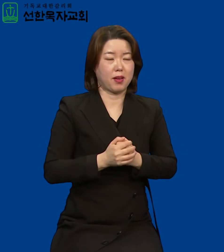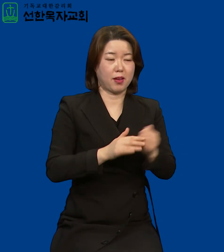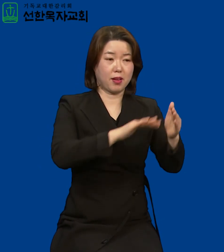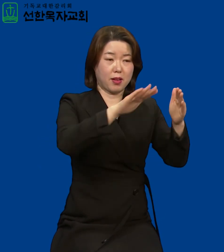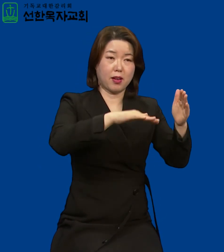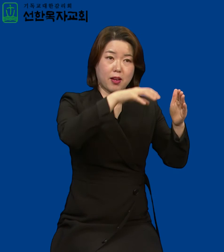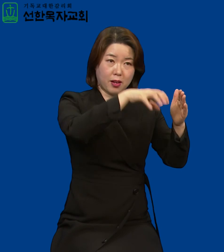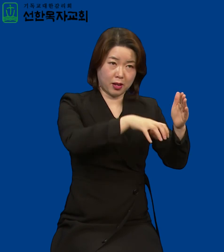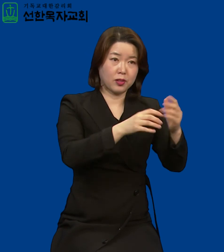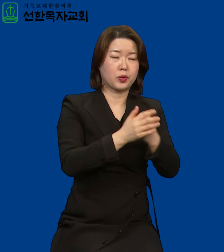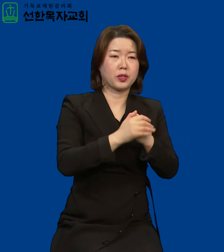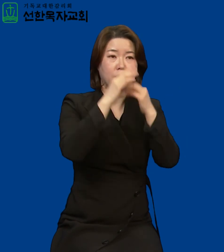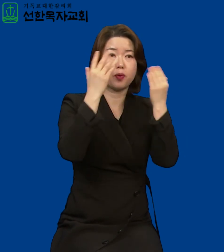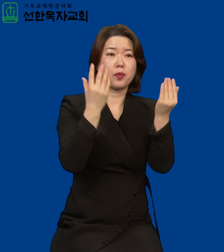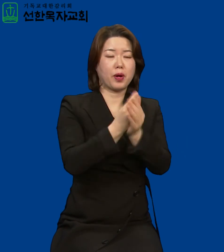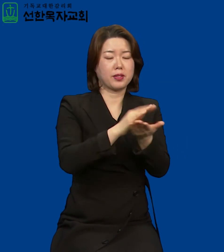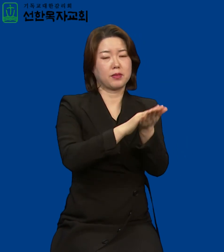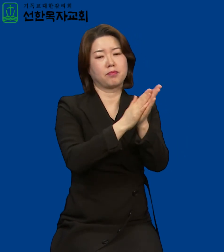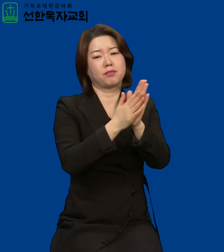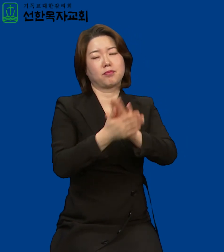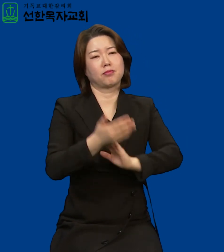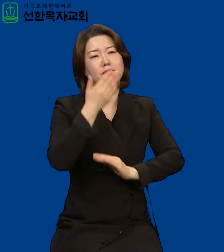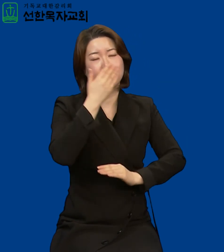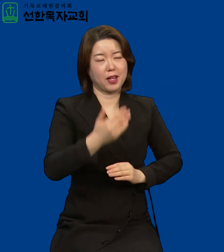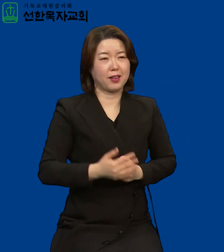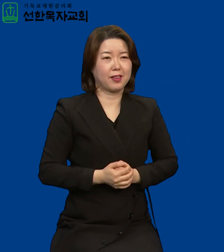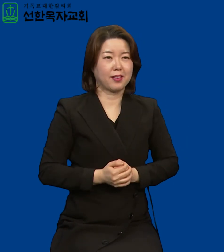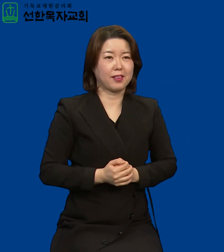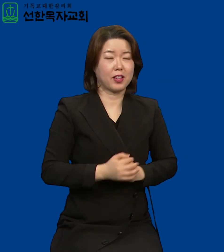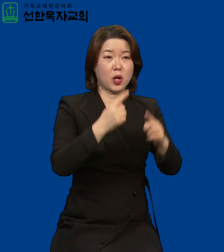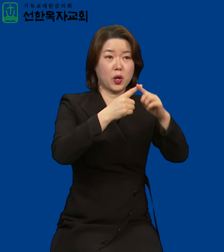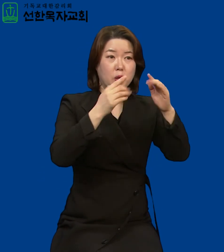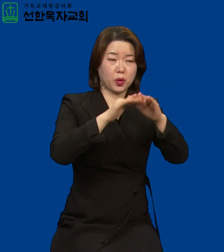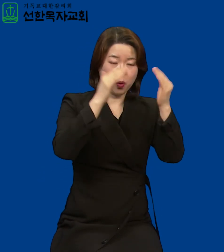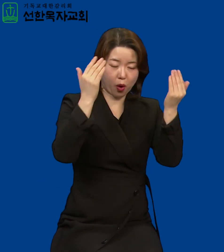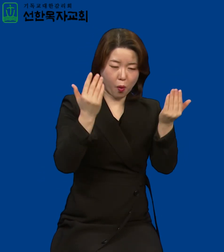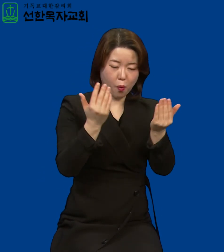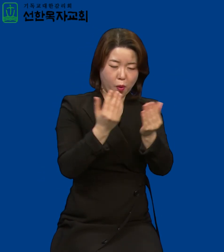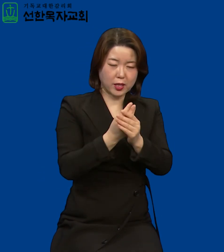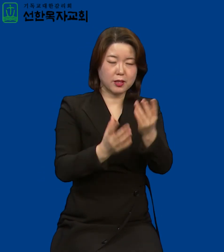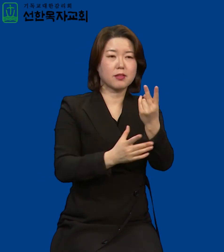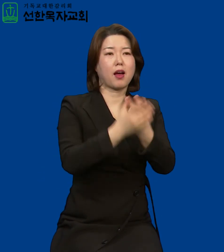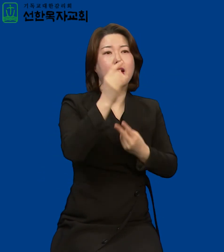가정이 완전히 변화돼요. 교회가 하나가 돼요.